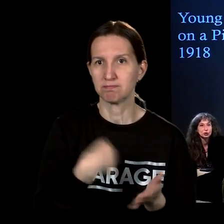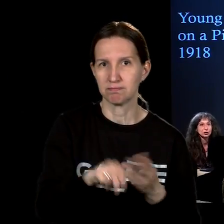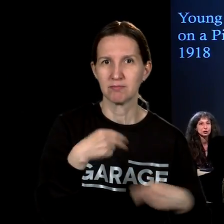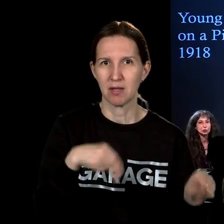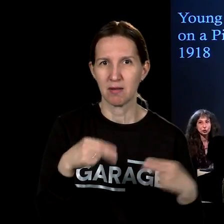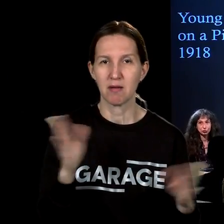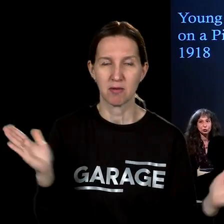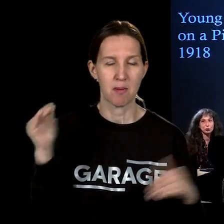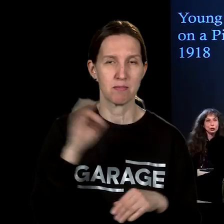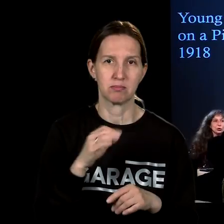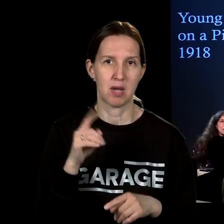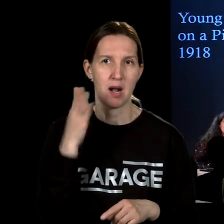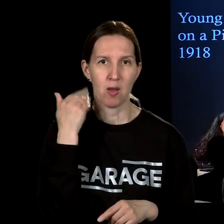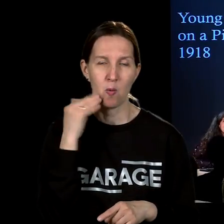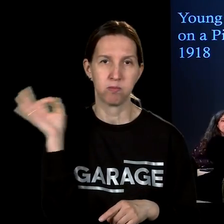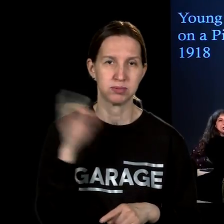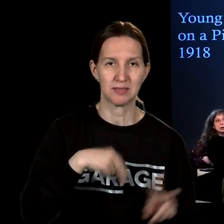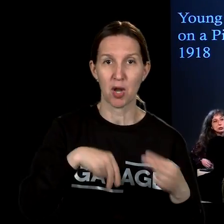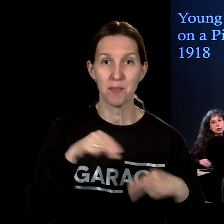его работы гораздо охотнее покупают,